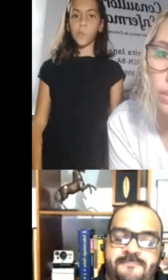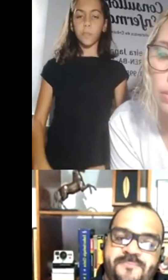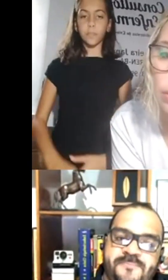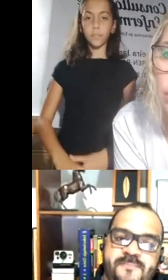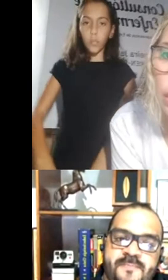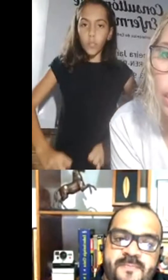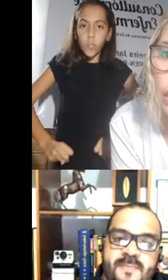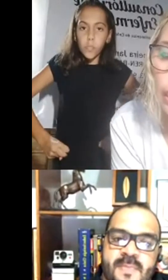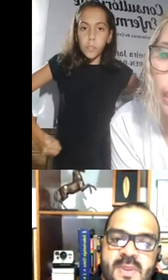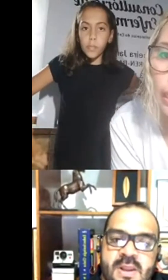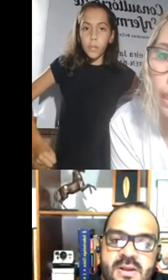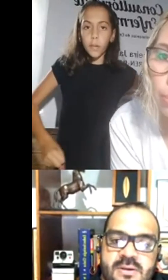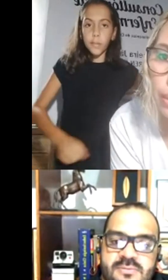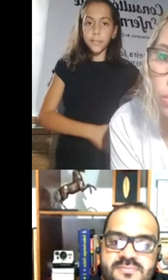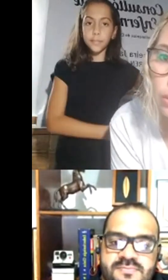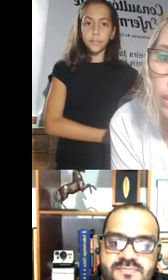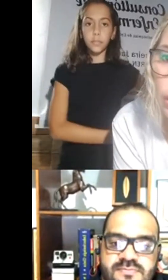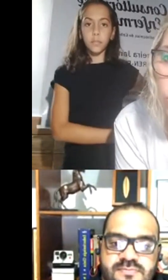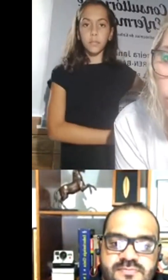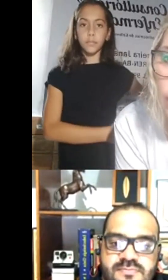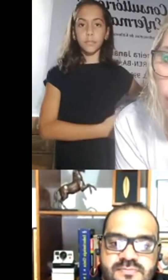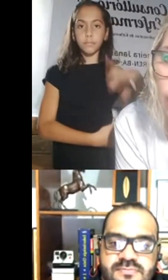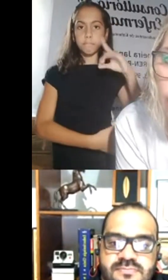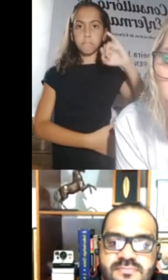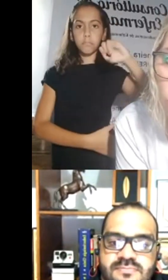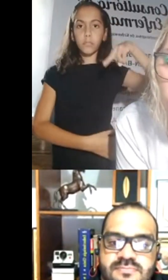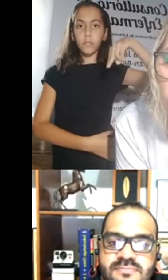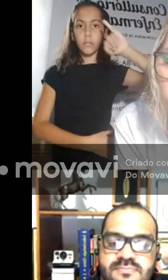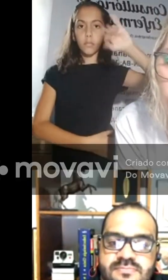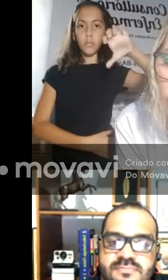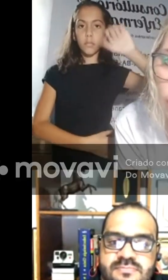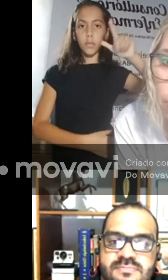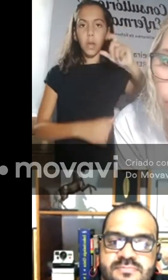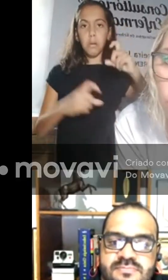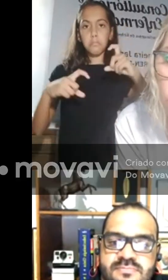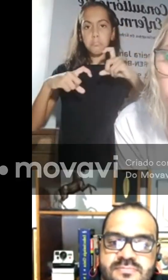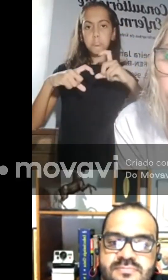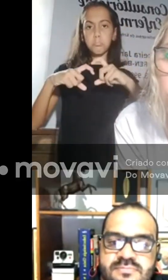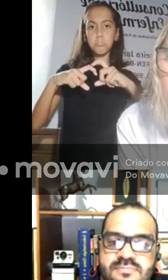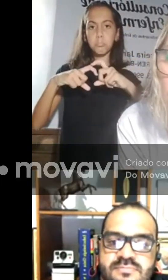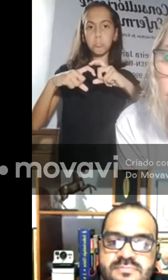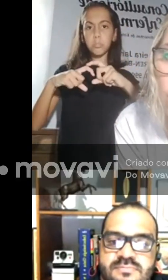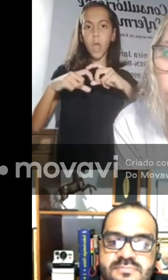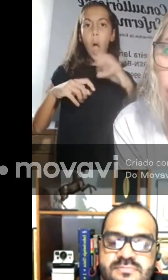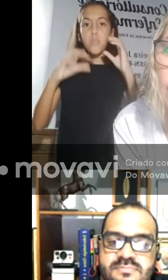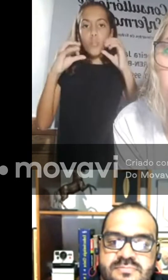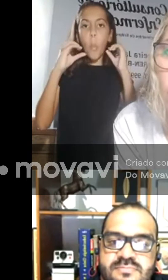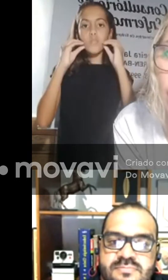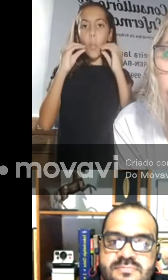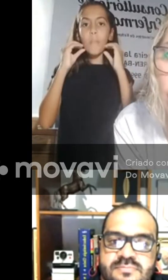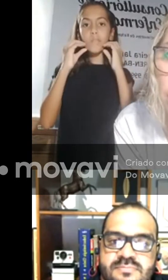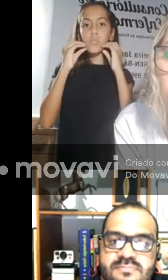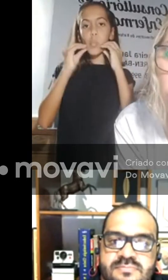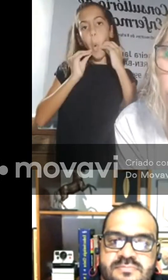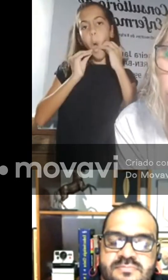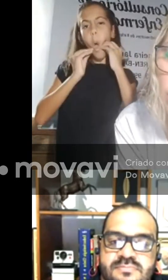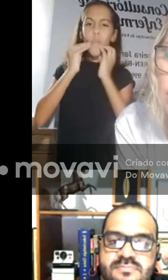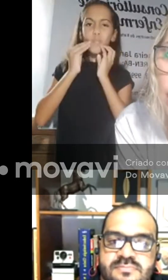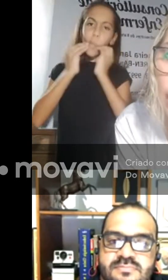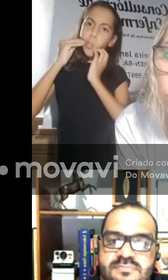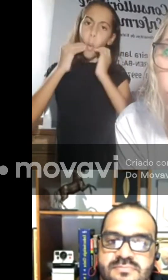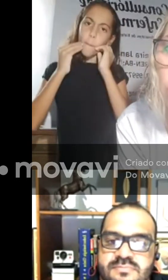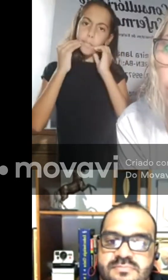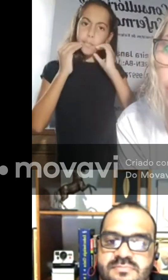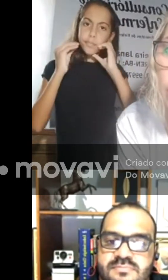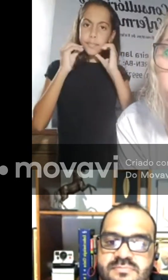Sim. A pergunta aqui de Daniel, doutor, até que ponto a mastigação inadequada pode